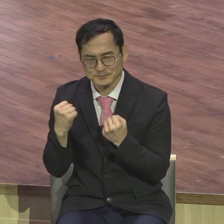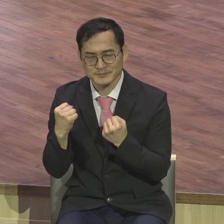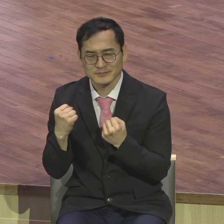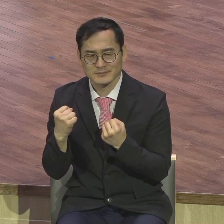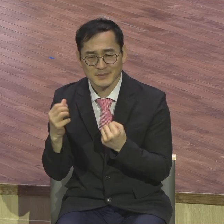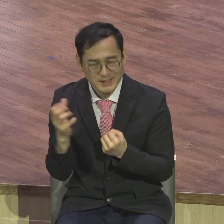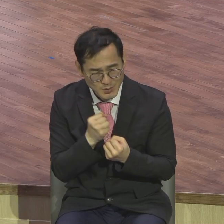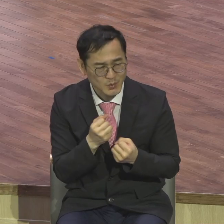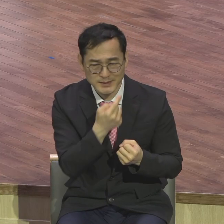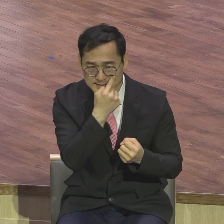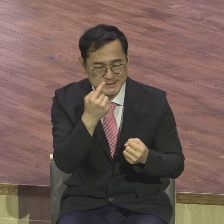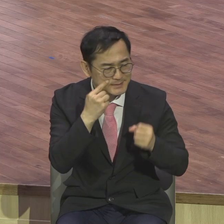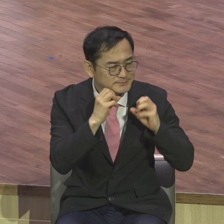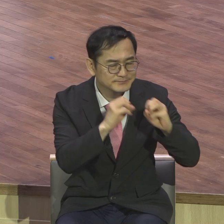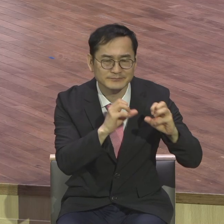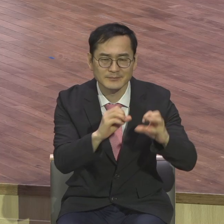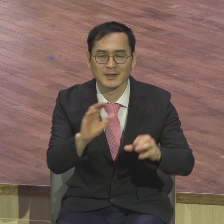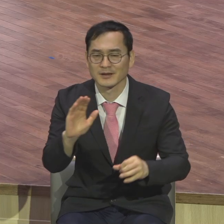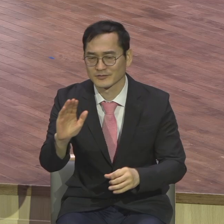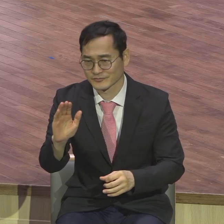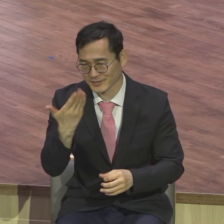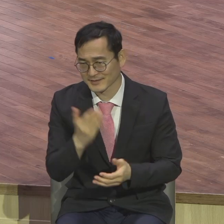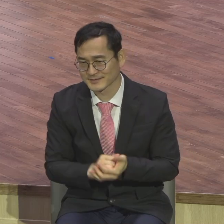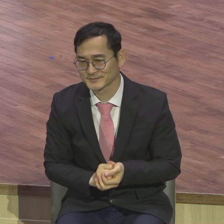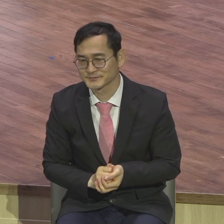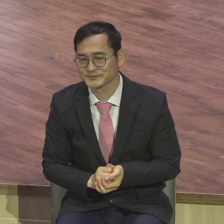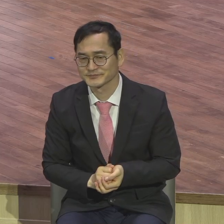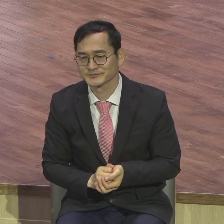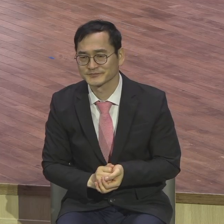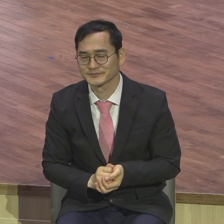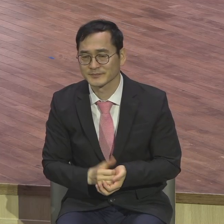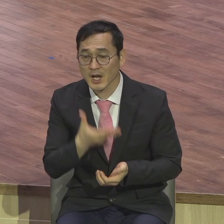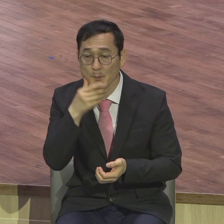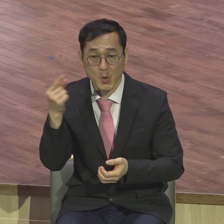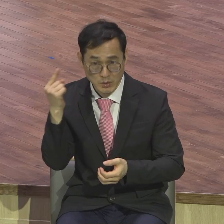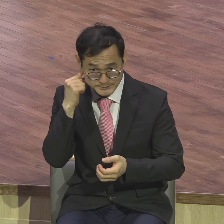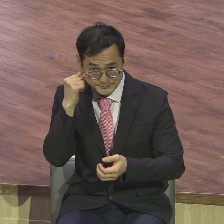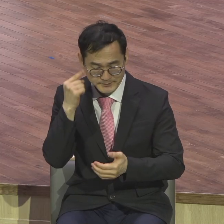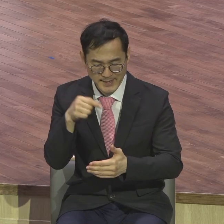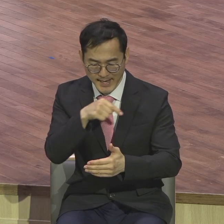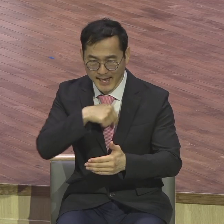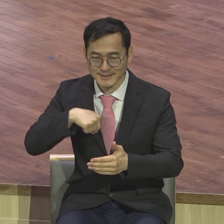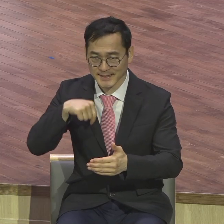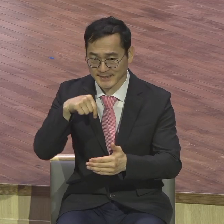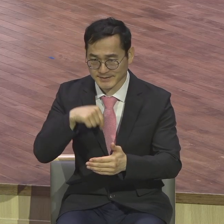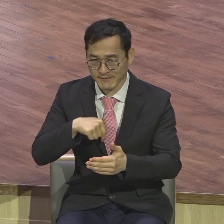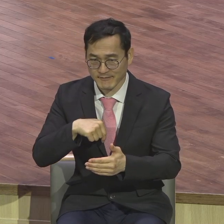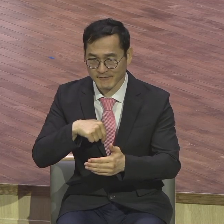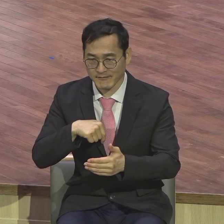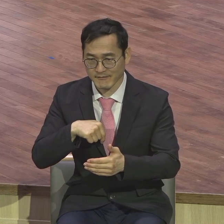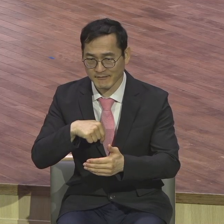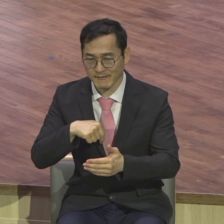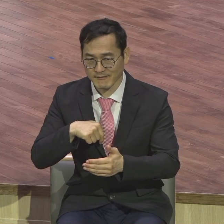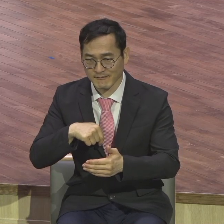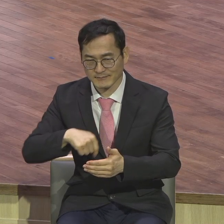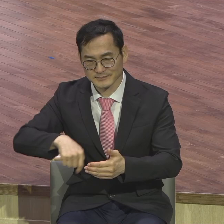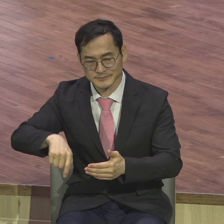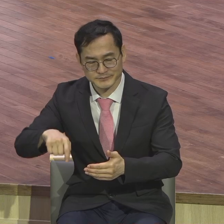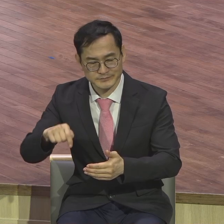그리고 한 걸음 더 나아가서 복음 안에서 강대국을 보는